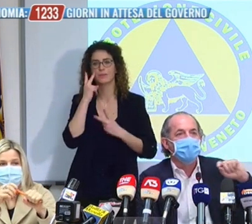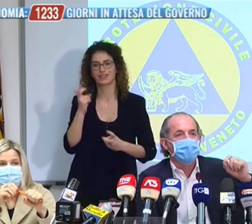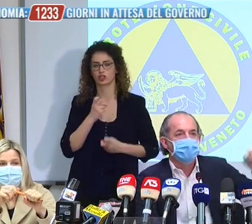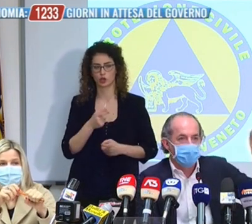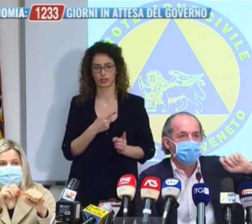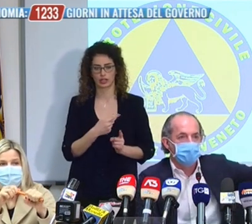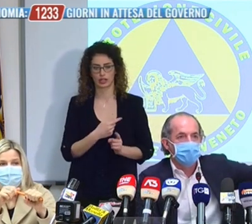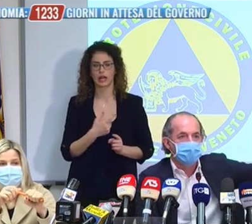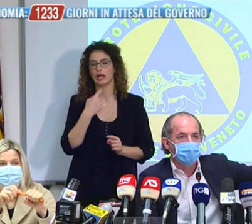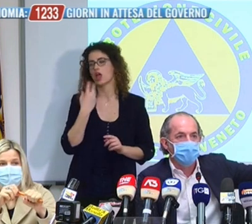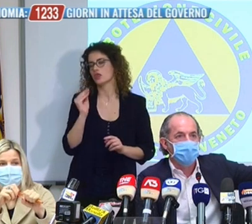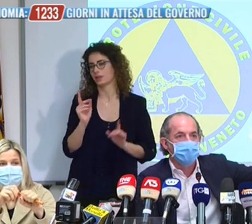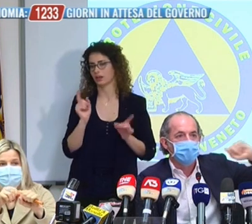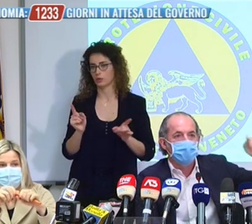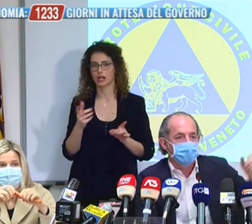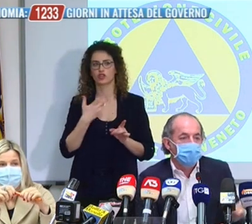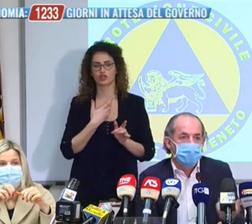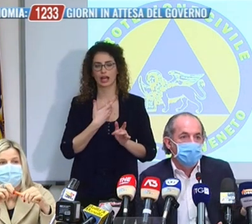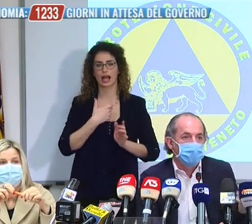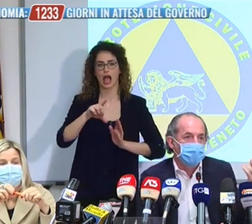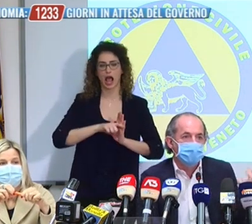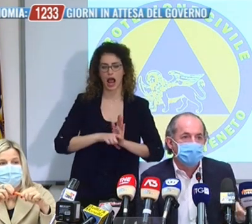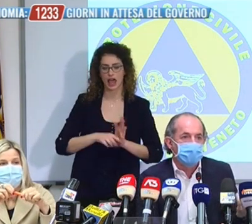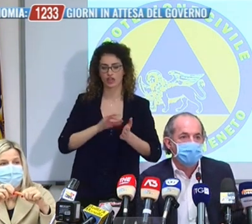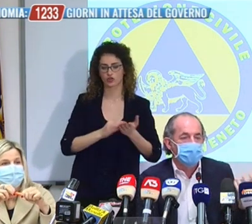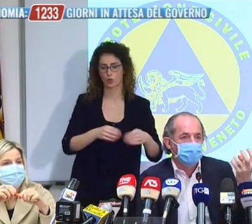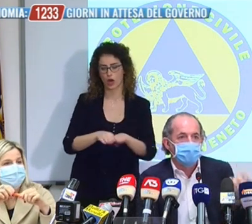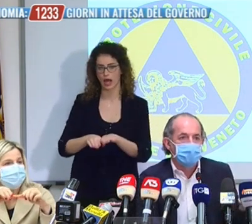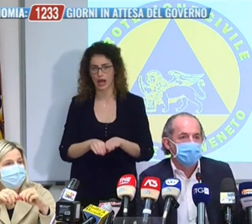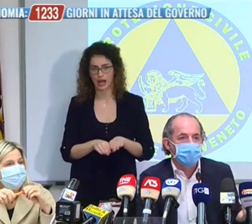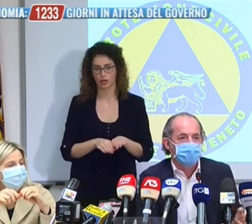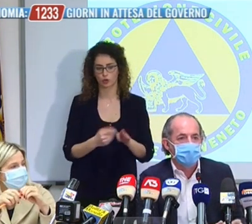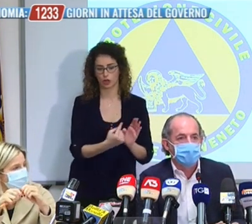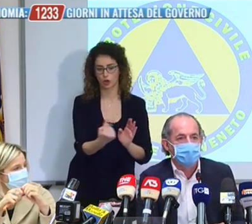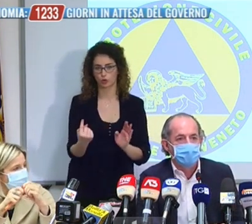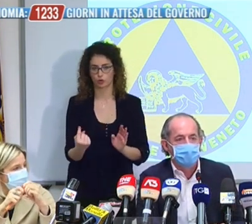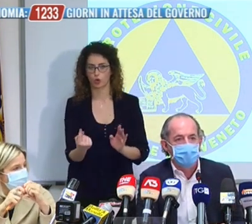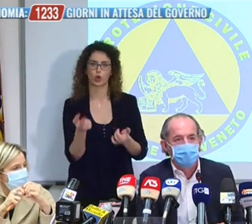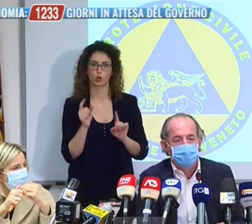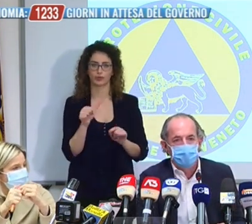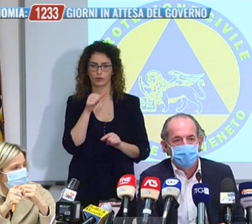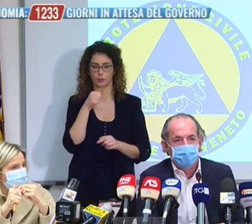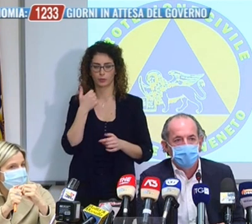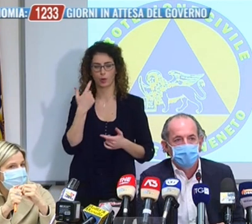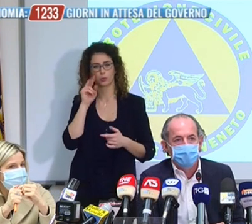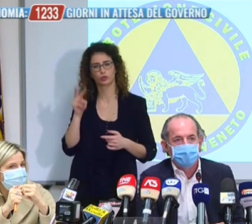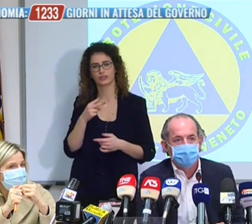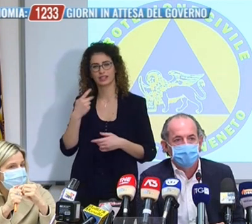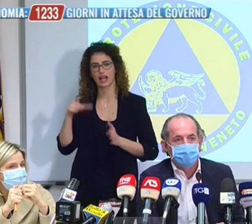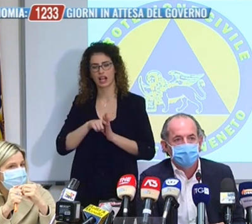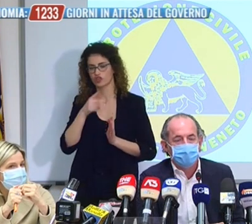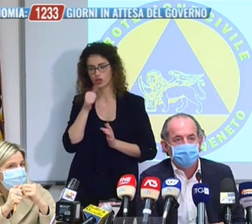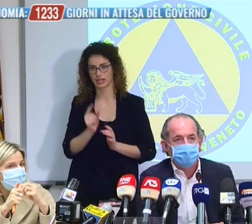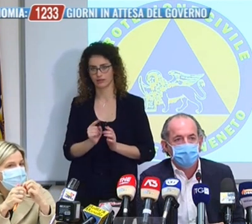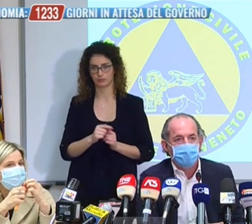se la domanda è si fa un'ordinanza ad ogni scuola che chiude, no, perché non serve, cioè giuridicamente non serve. E chi lo